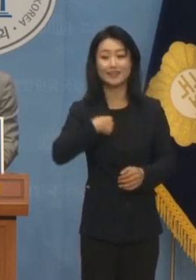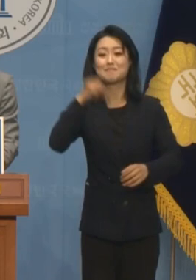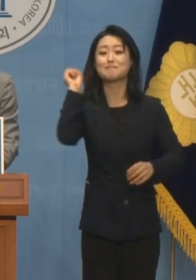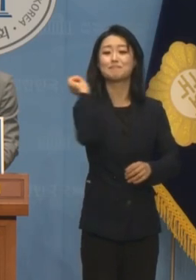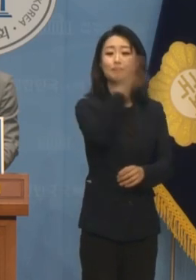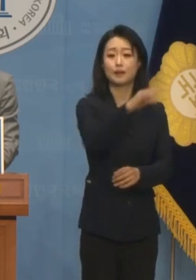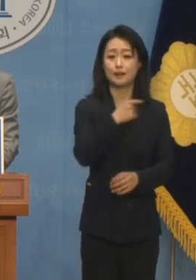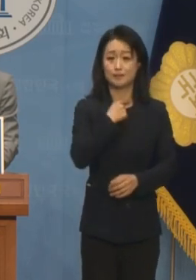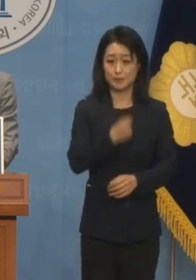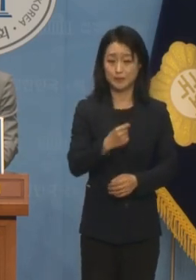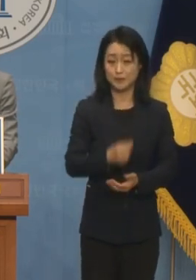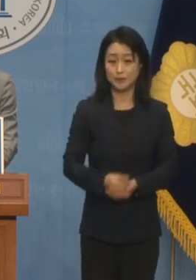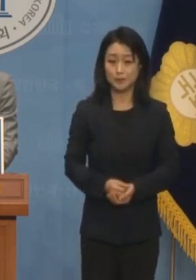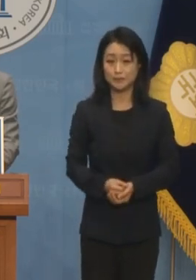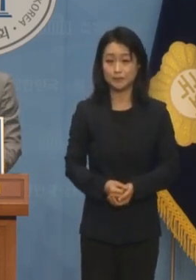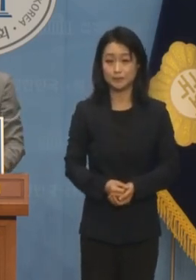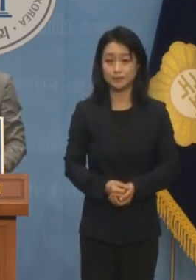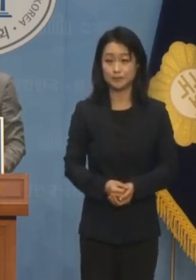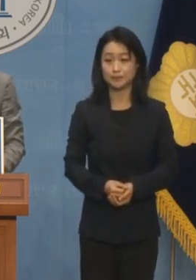후보님께 드립니다.